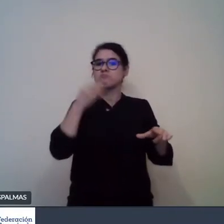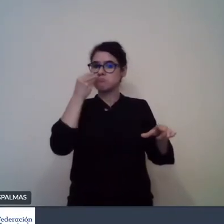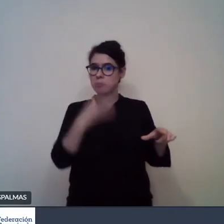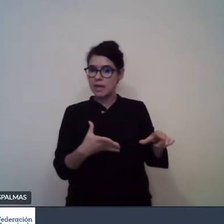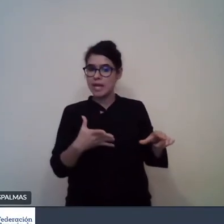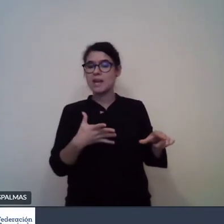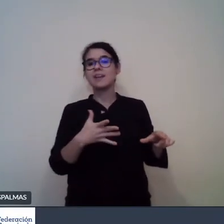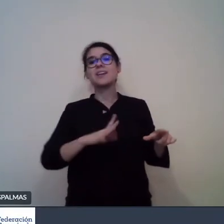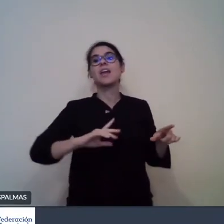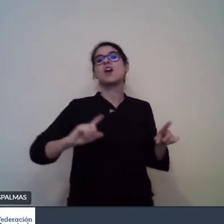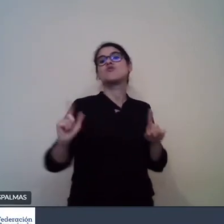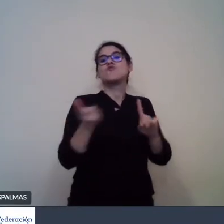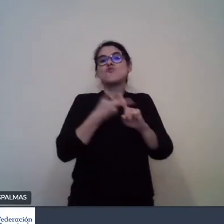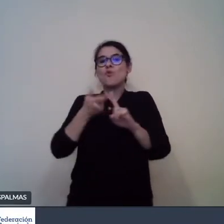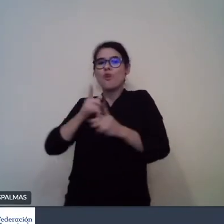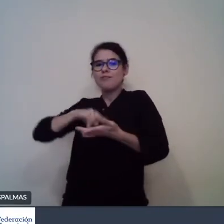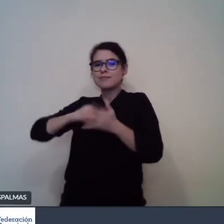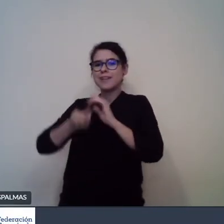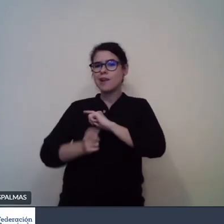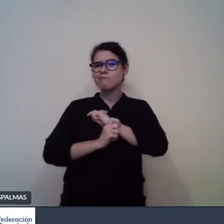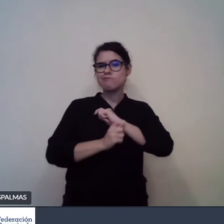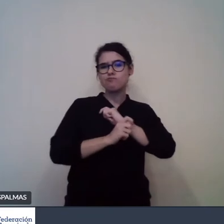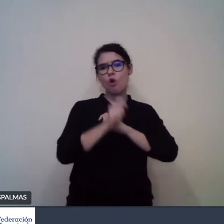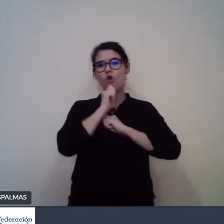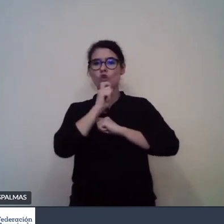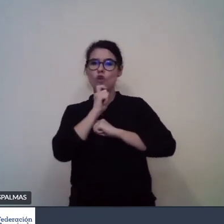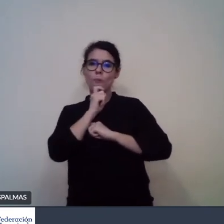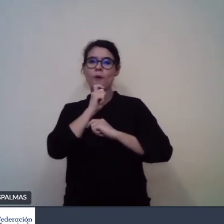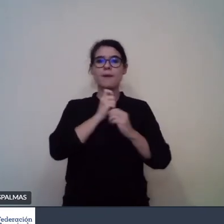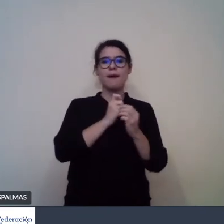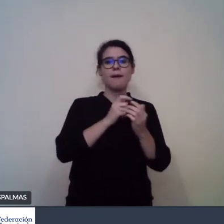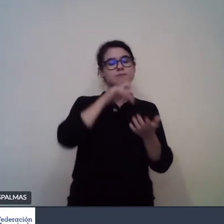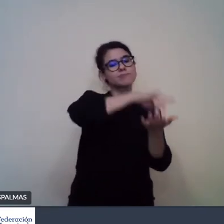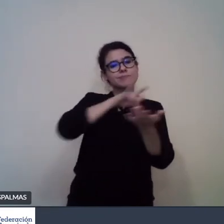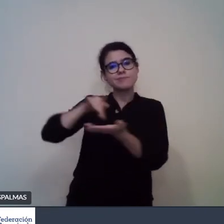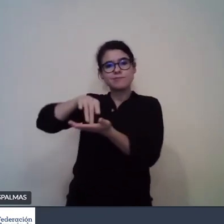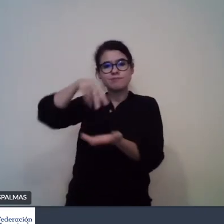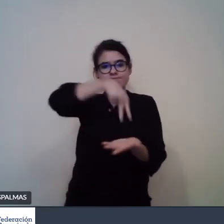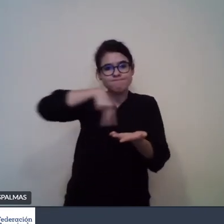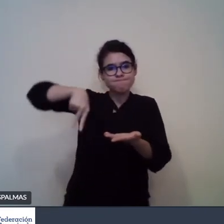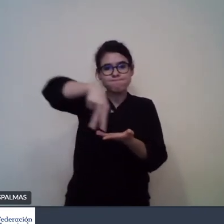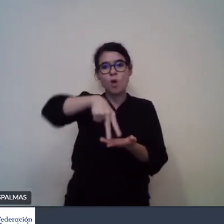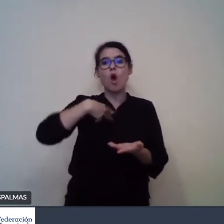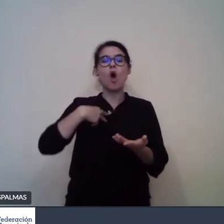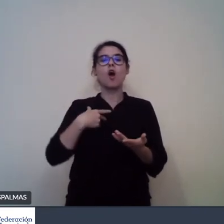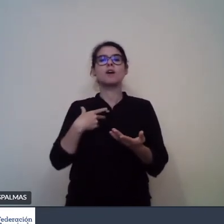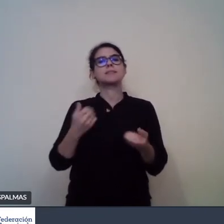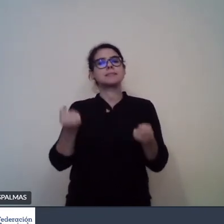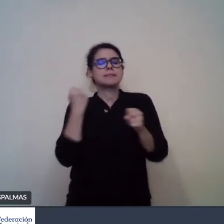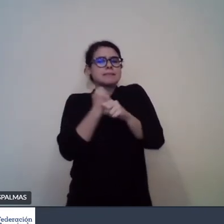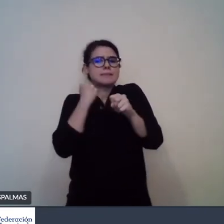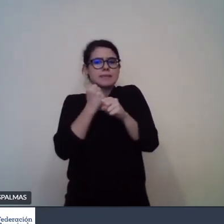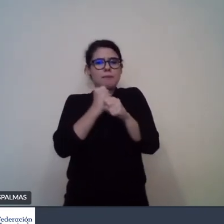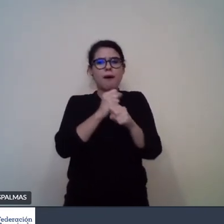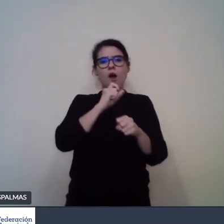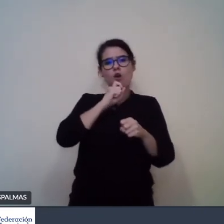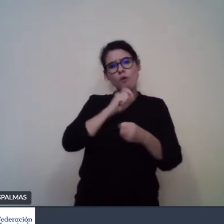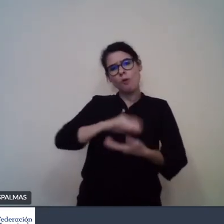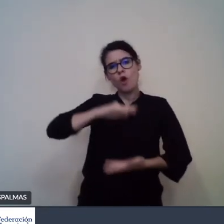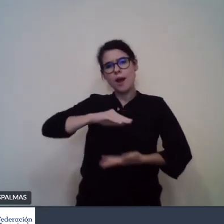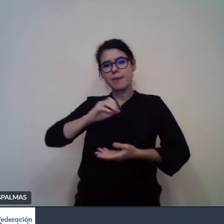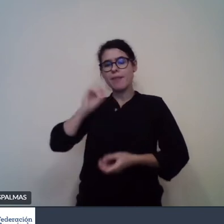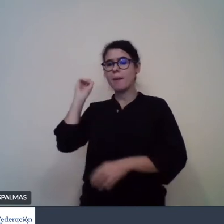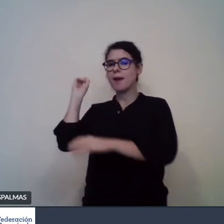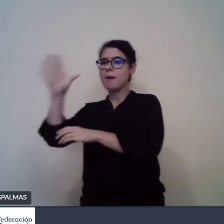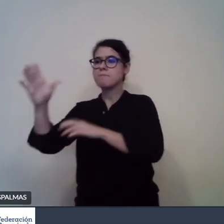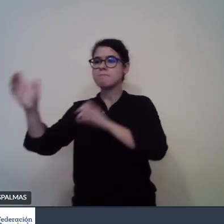soluciones tácticas idóneas que te lleven a los lugares que te interesan, y otra cosa es tener o trabajar la capacidad de pase o la capacidad de lectura de esas situaciones